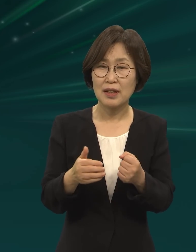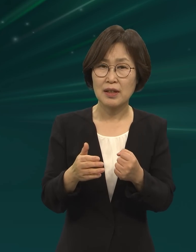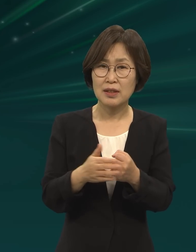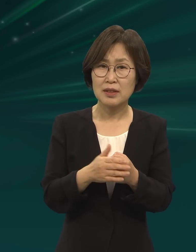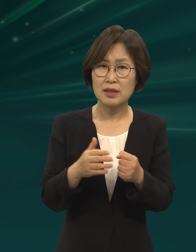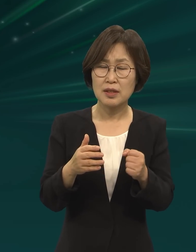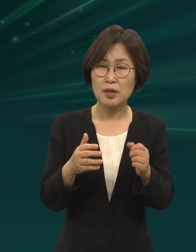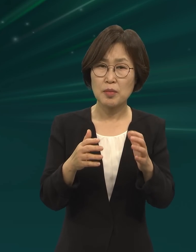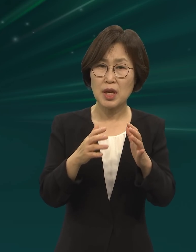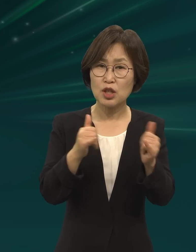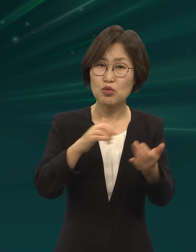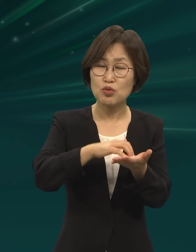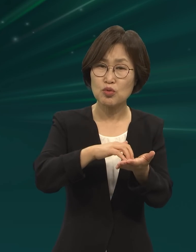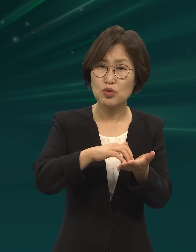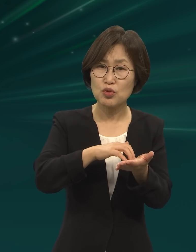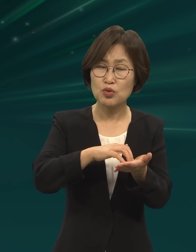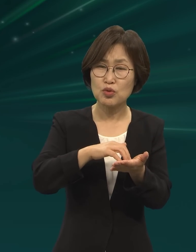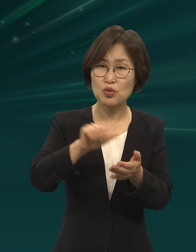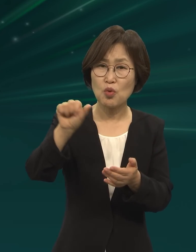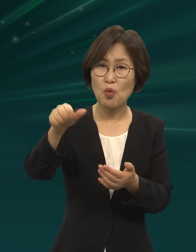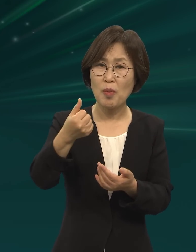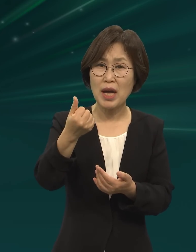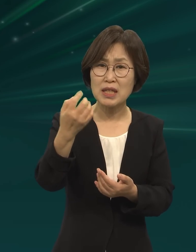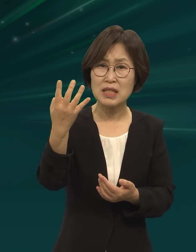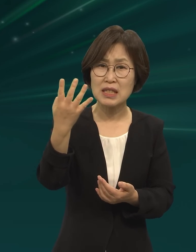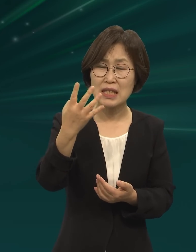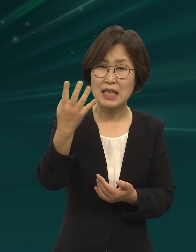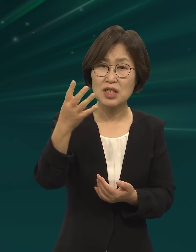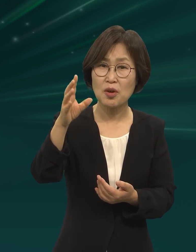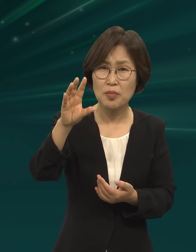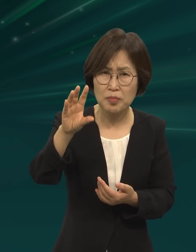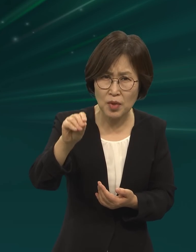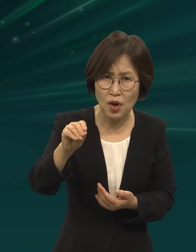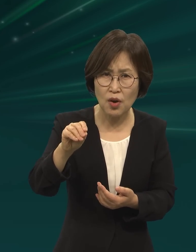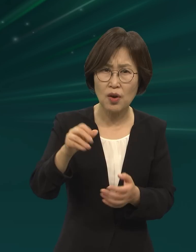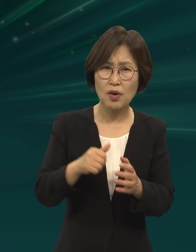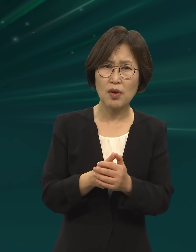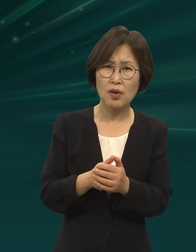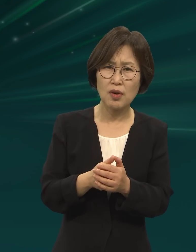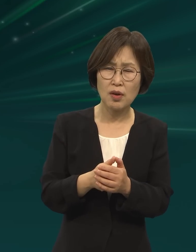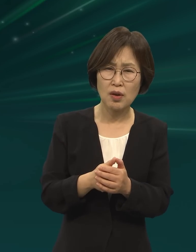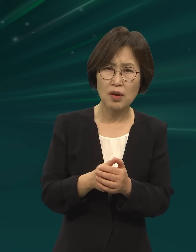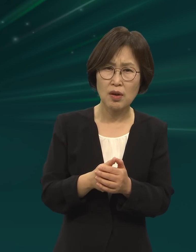지역 인구가 505만 4천 명 있고 지리적으로